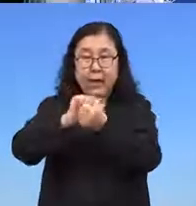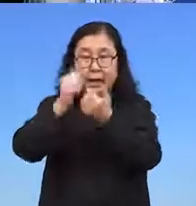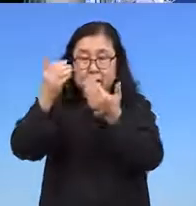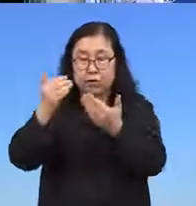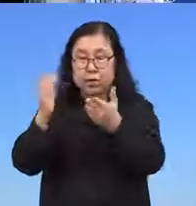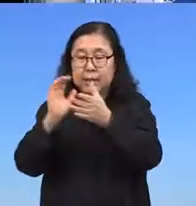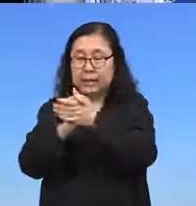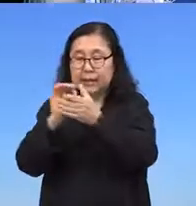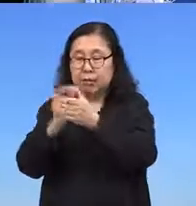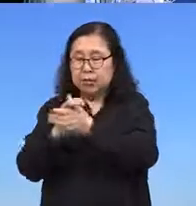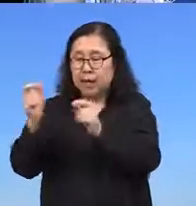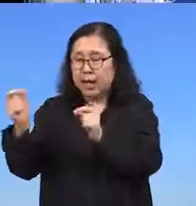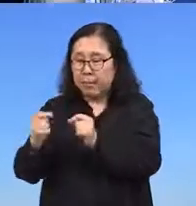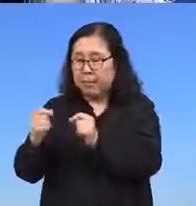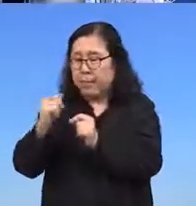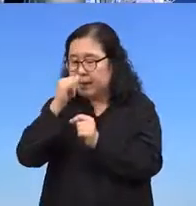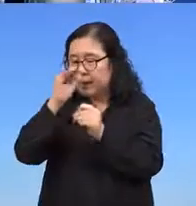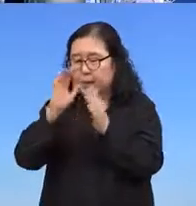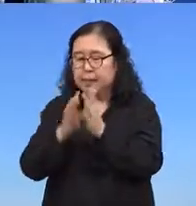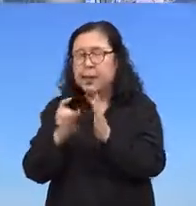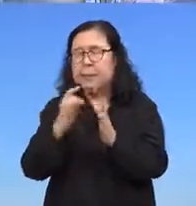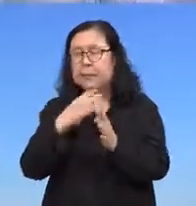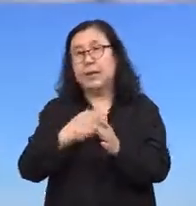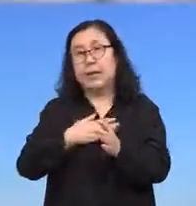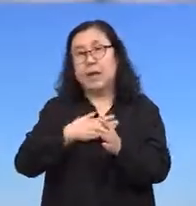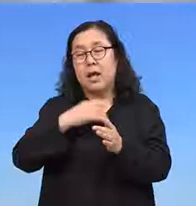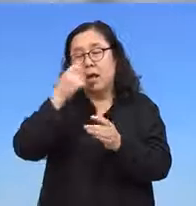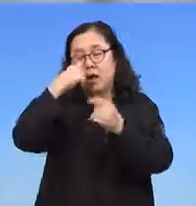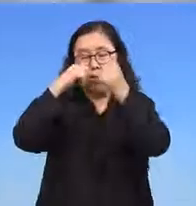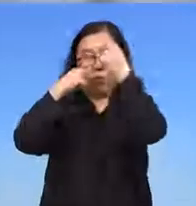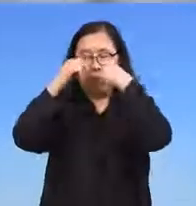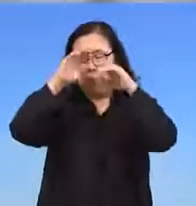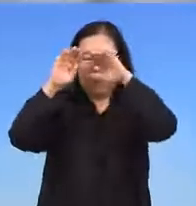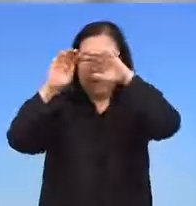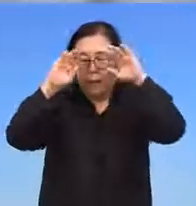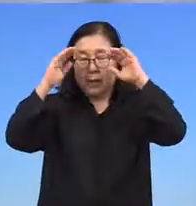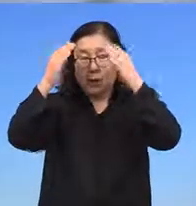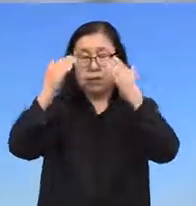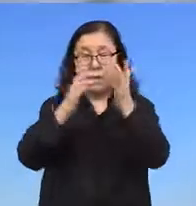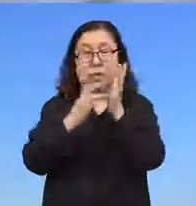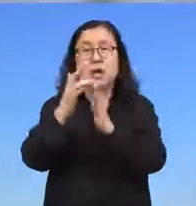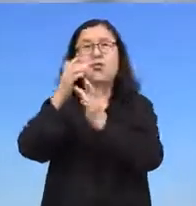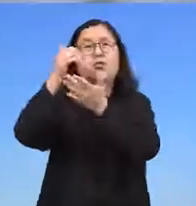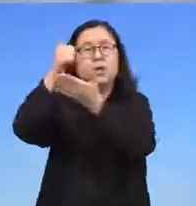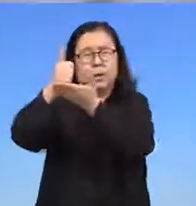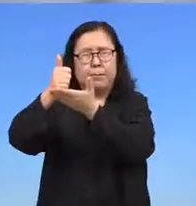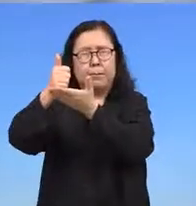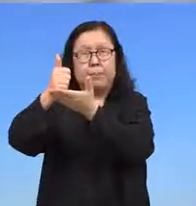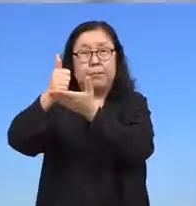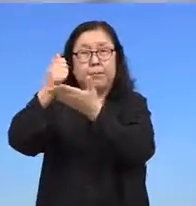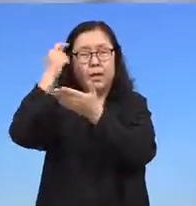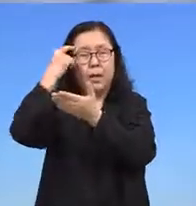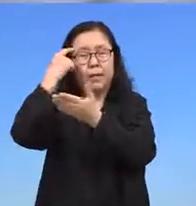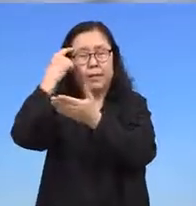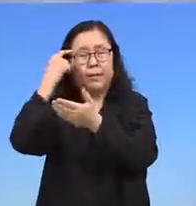옆에 있을 때뿐이다. 저는 이 글을 읽으면서 내 눈물을 닦아주시는 예수 그리스도,